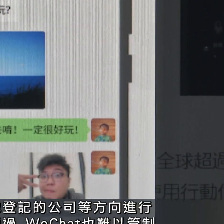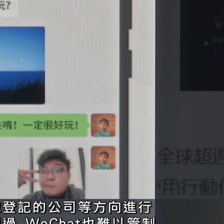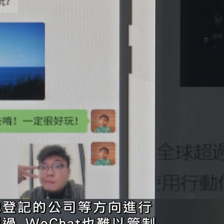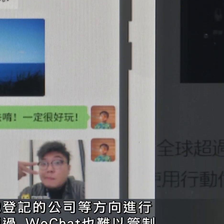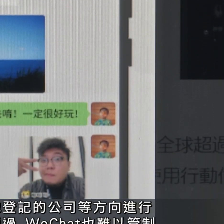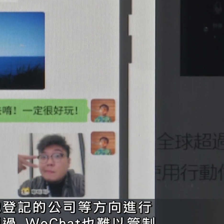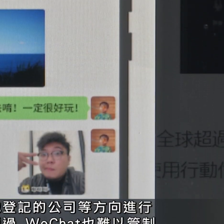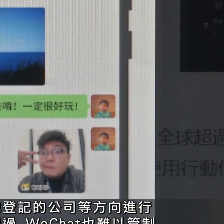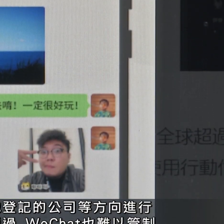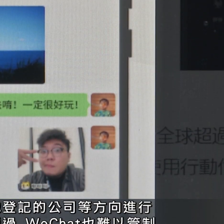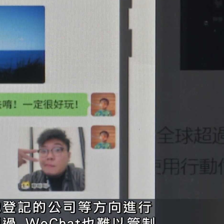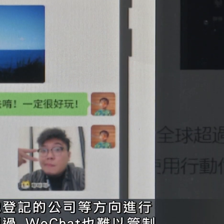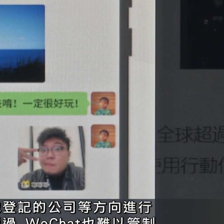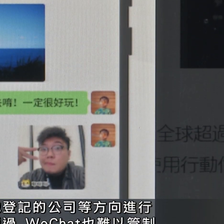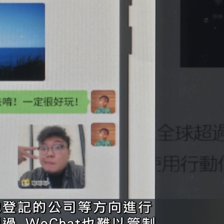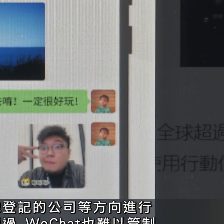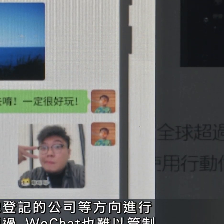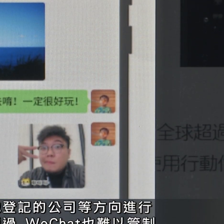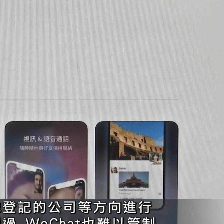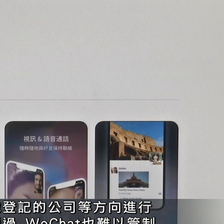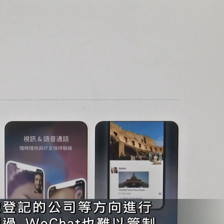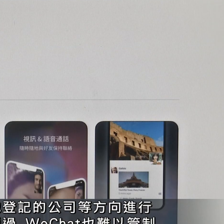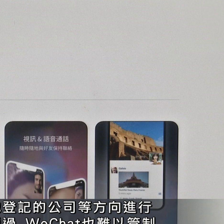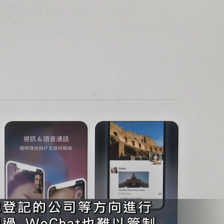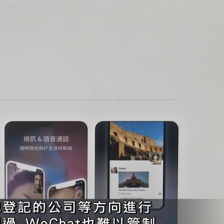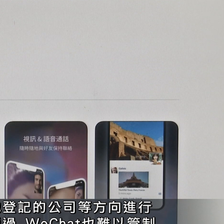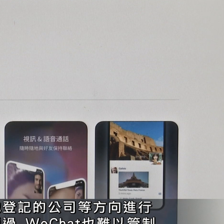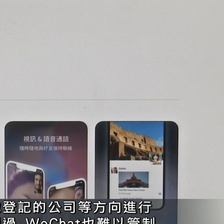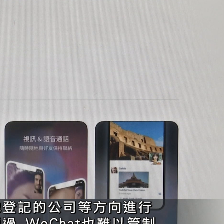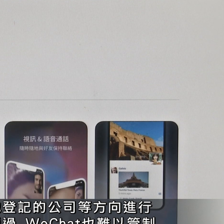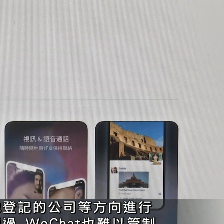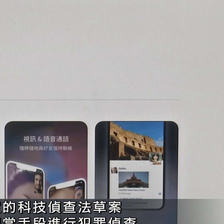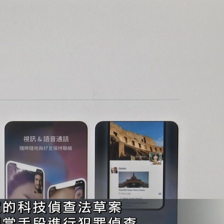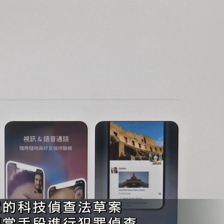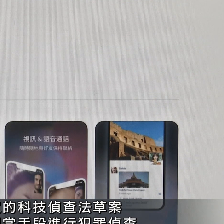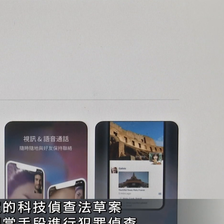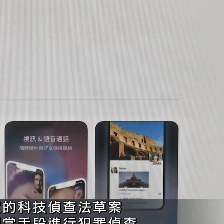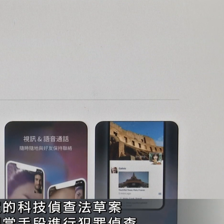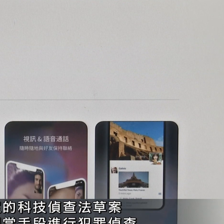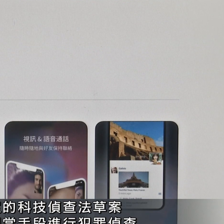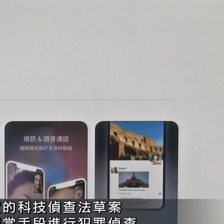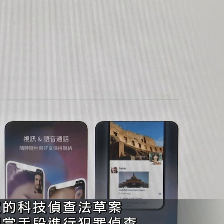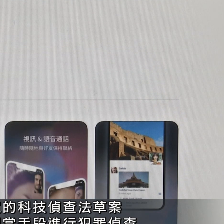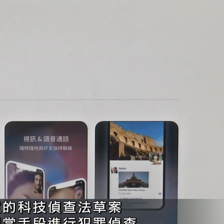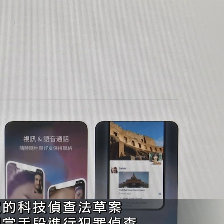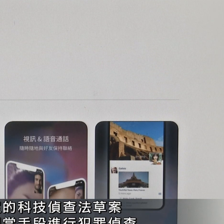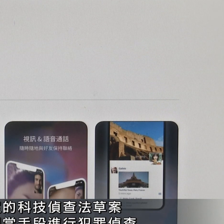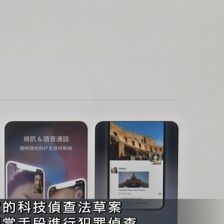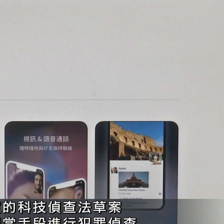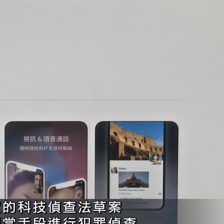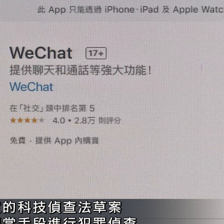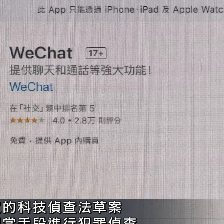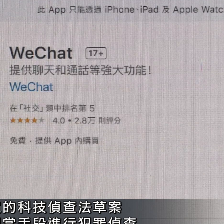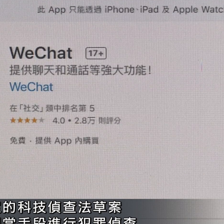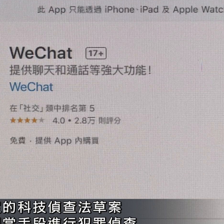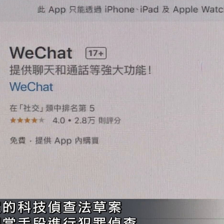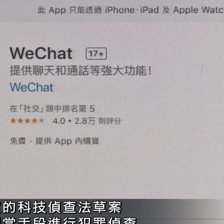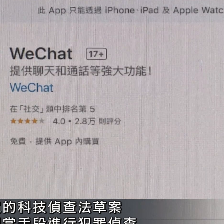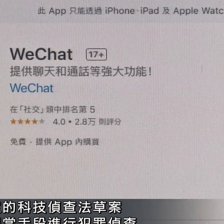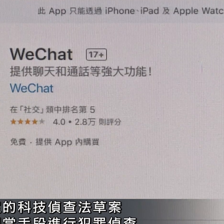等方向进行，因此即使草案通过 WeChat 也难以管制。至于法务部拟定的科技侦查法草案，让检方能够以相